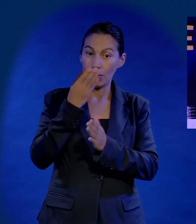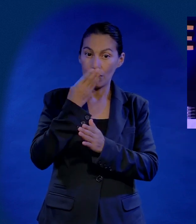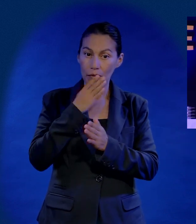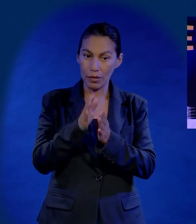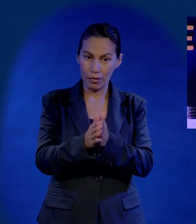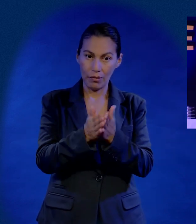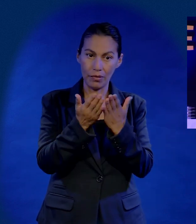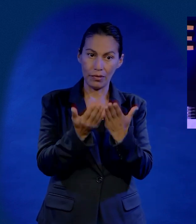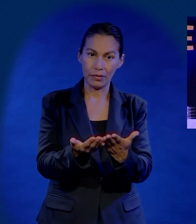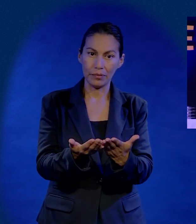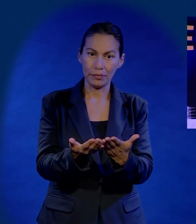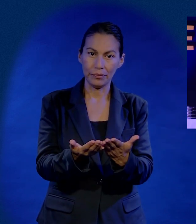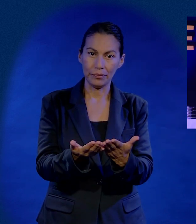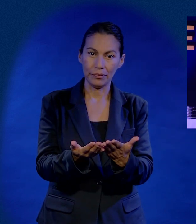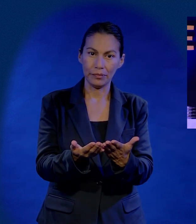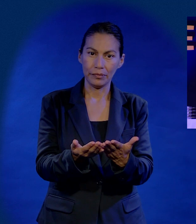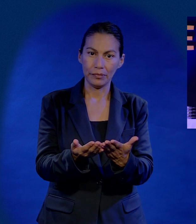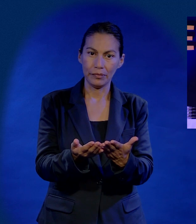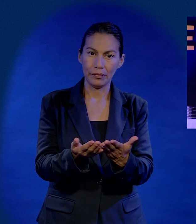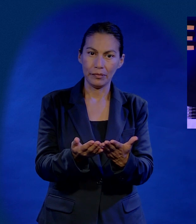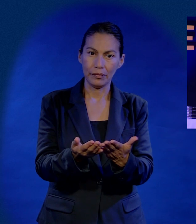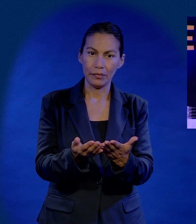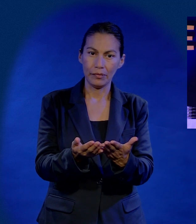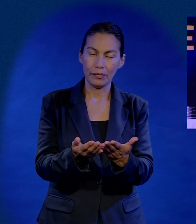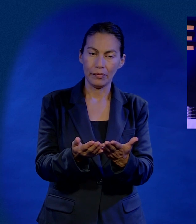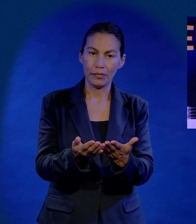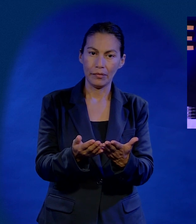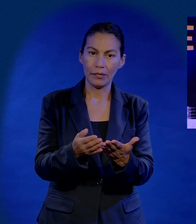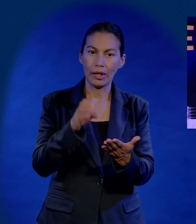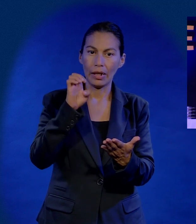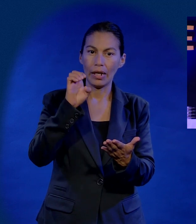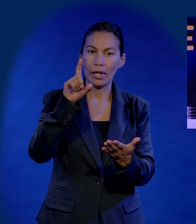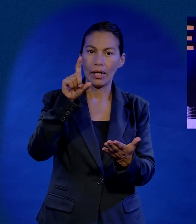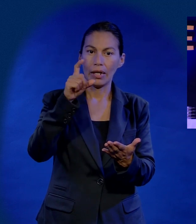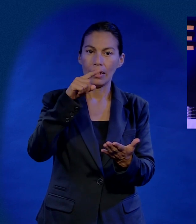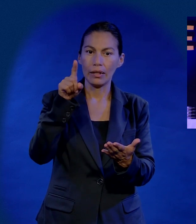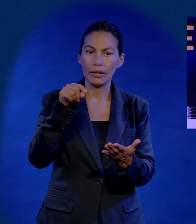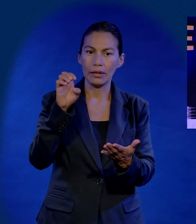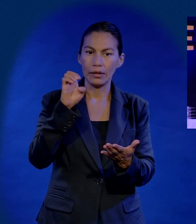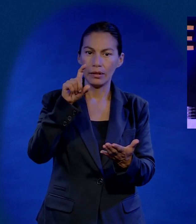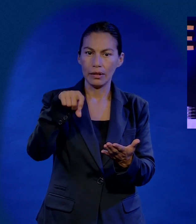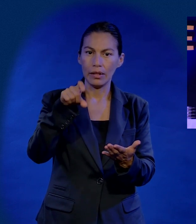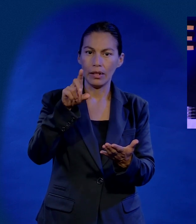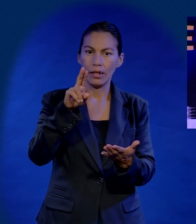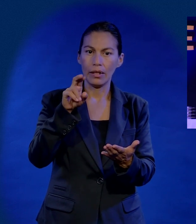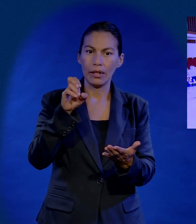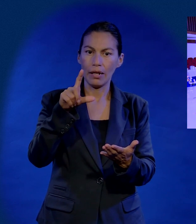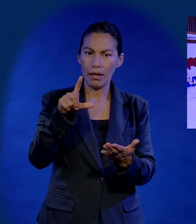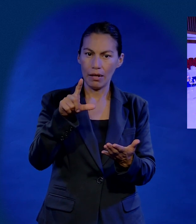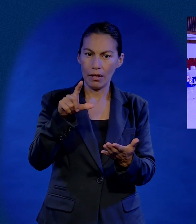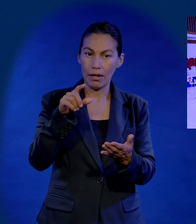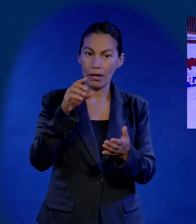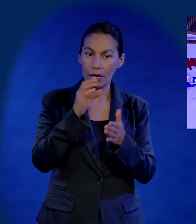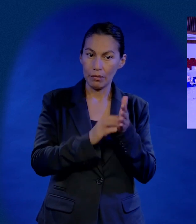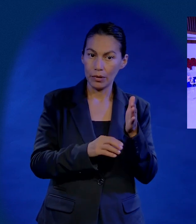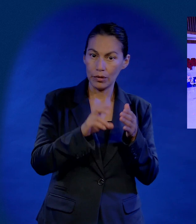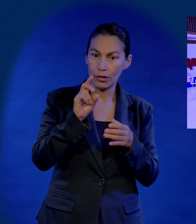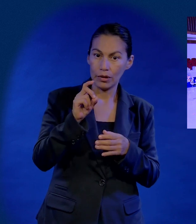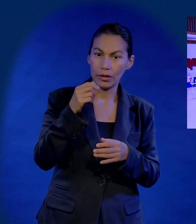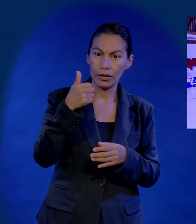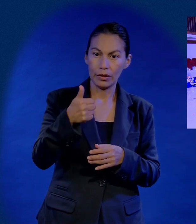Abramos la Biblia juntos en el libro del profeta Ezequiel, capítulo 36,